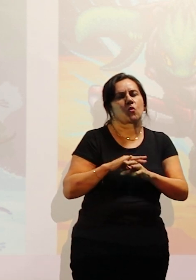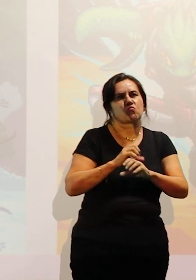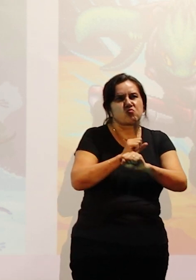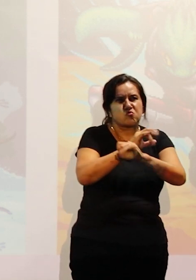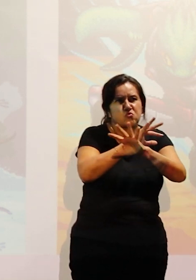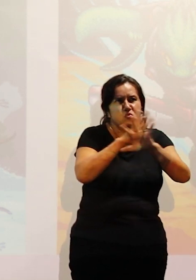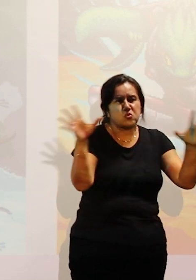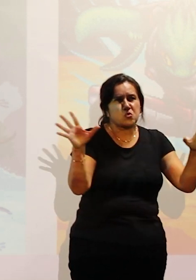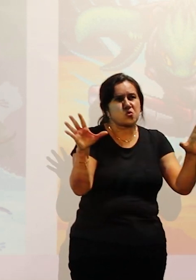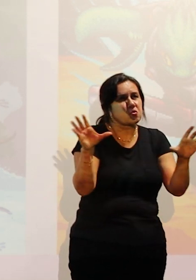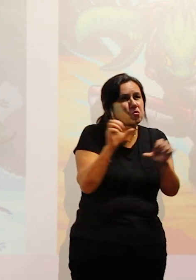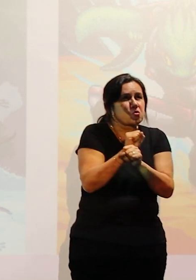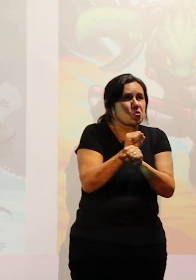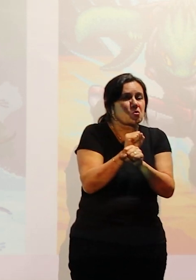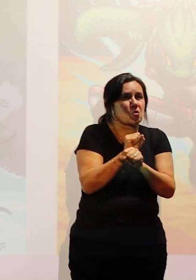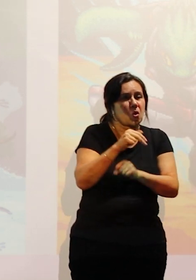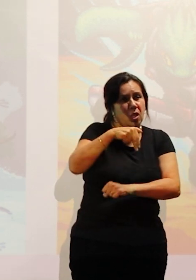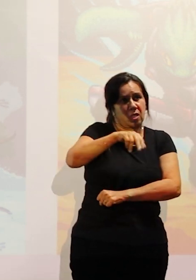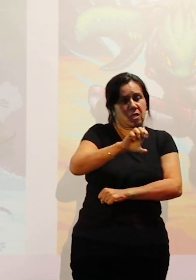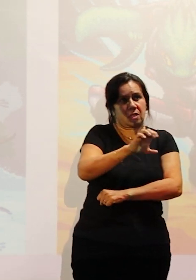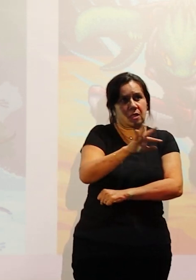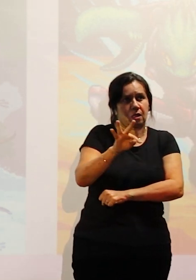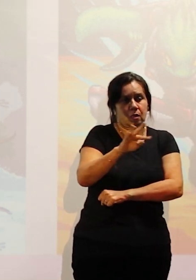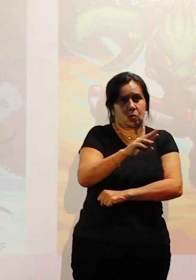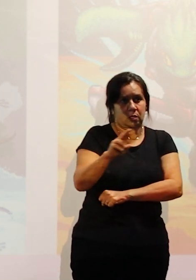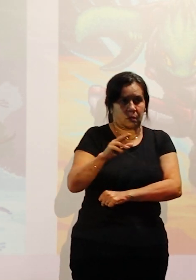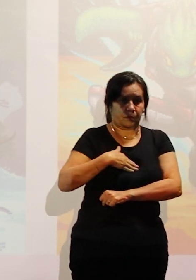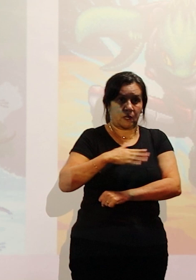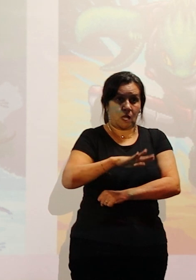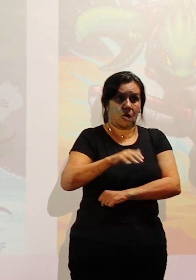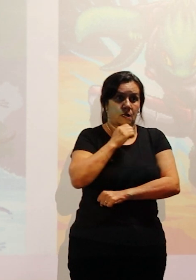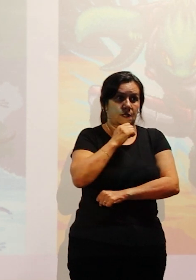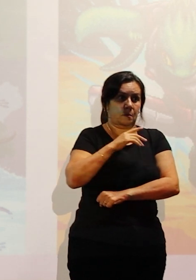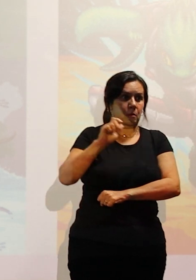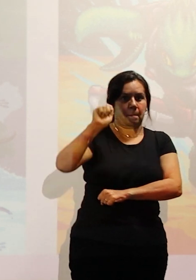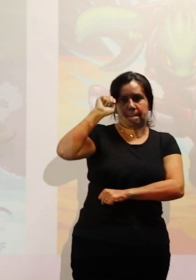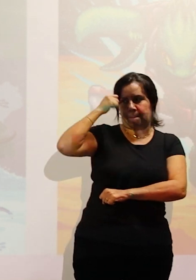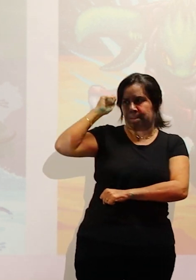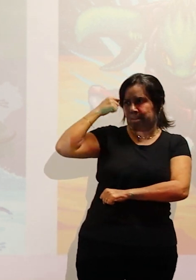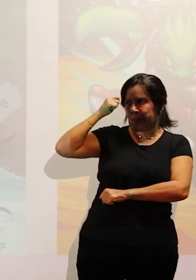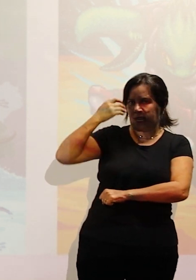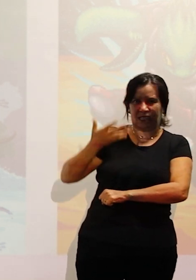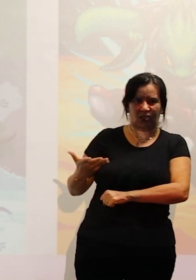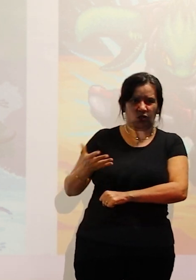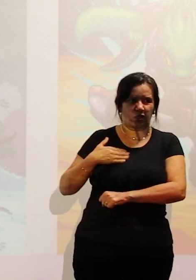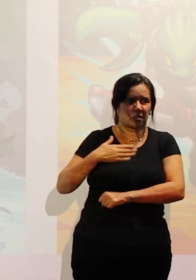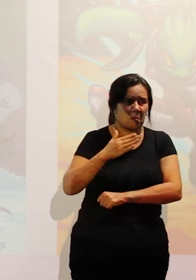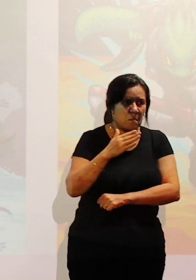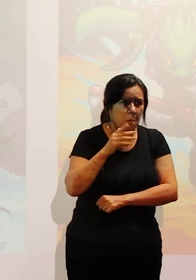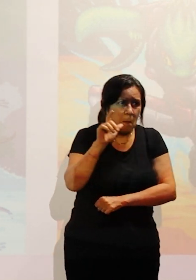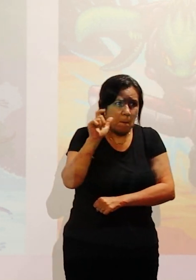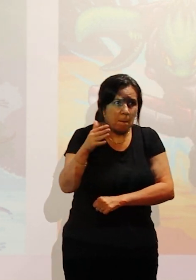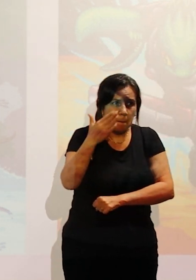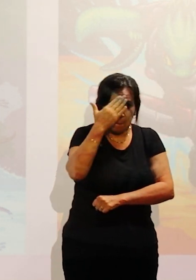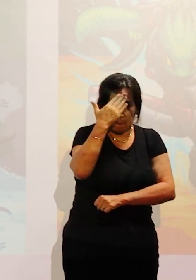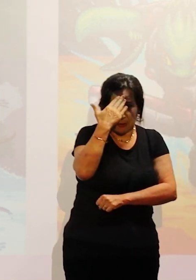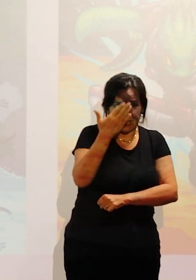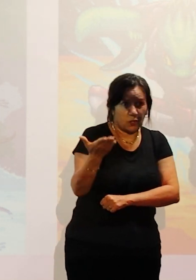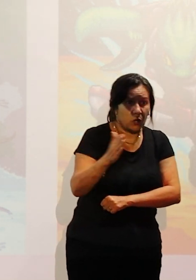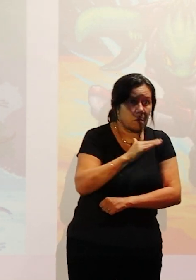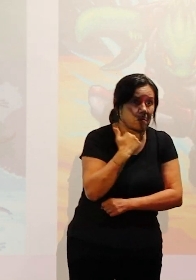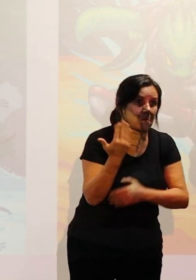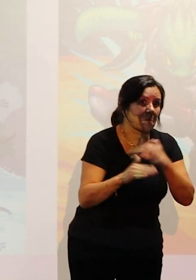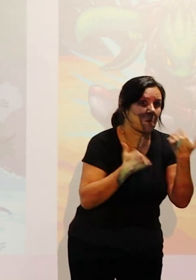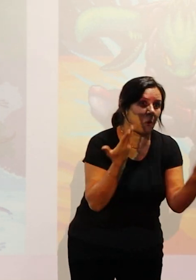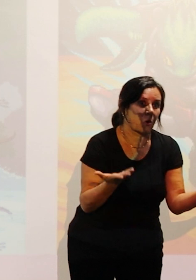ela, muitas vezes, ela representa também, né, se pegar o preto, a gente pensa no preto, a gente pensa logo em luto, ou a gente pensa em algo sombrio, porque a gente